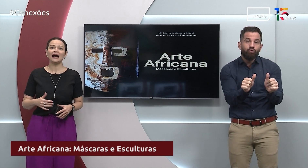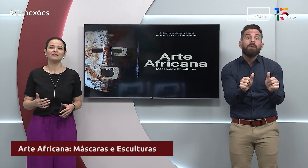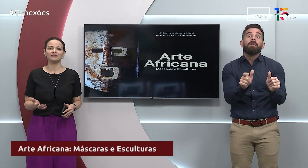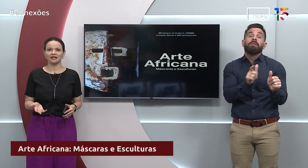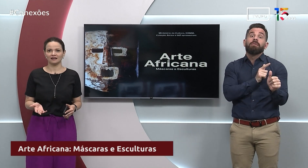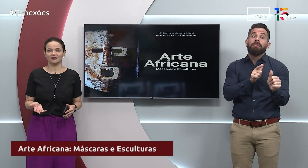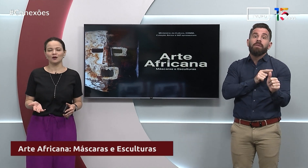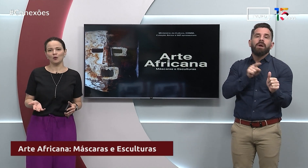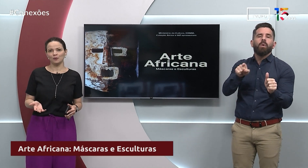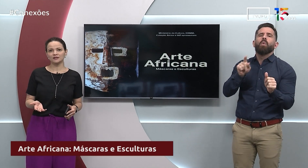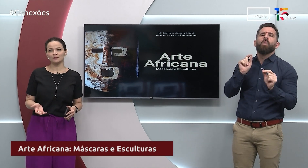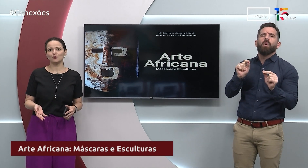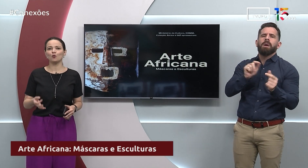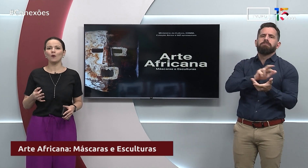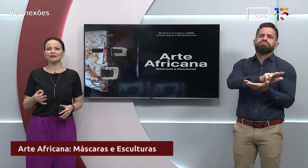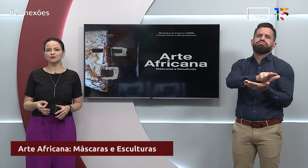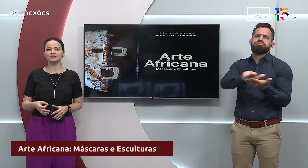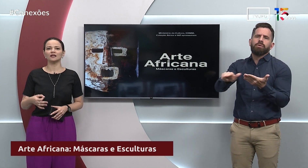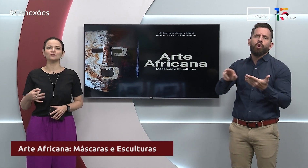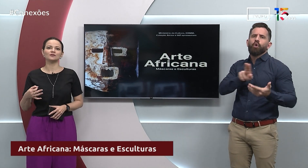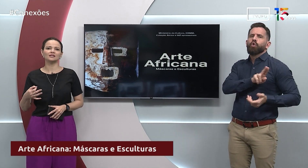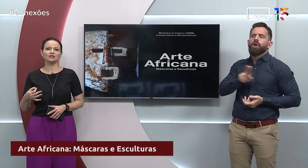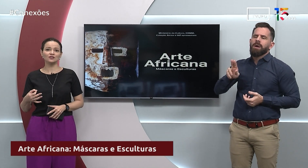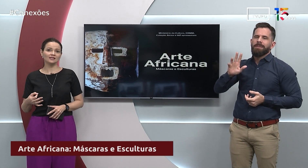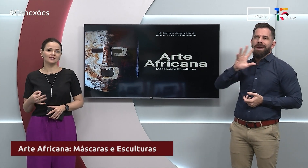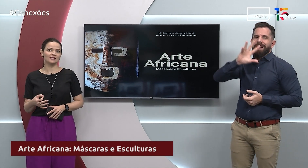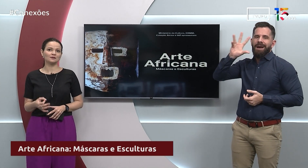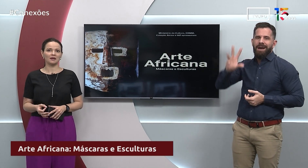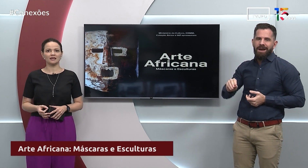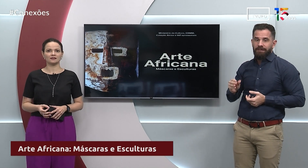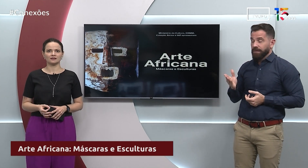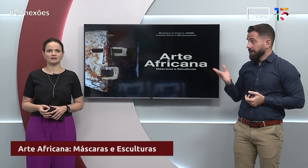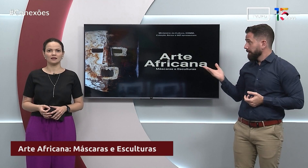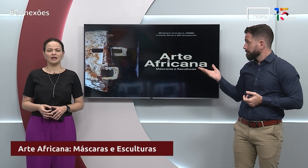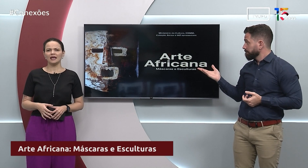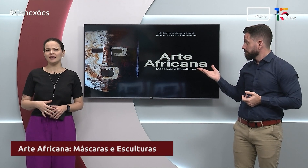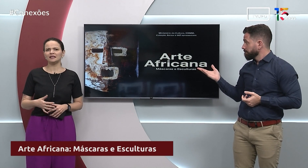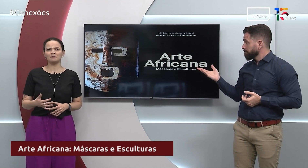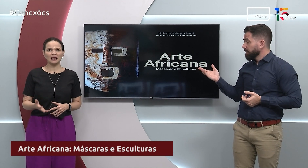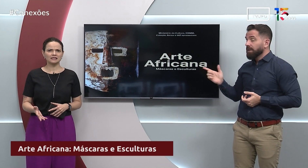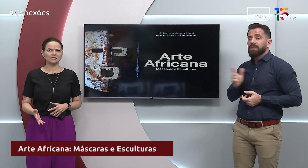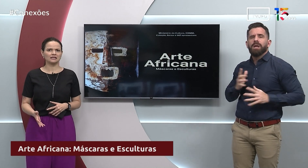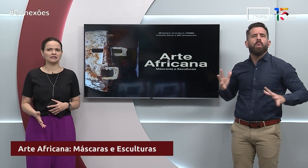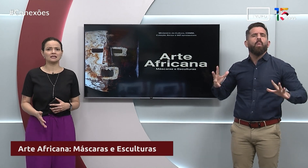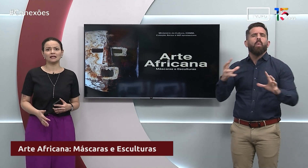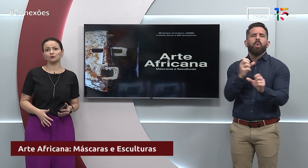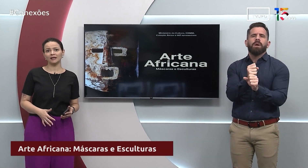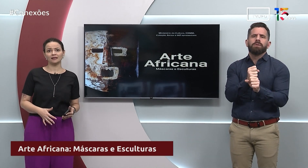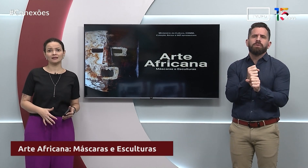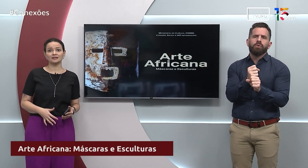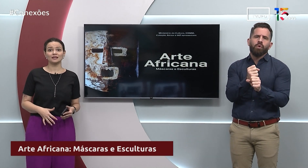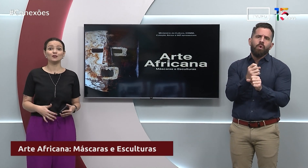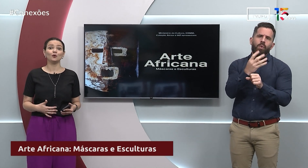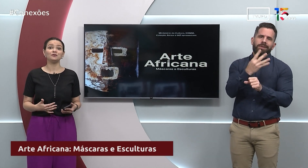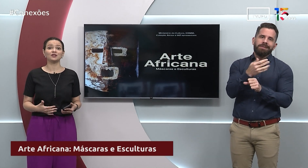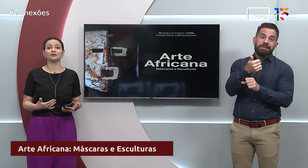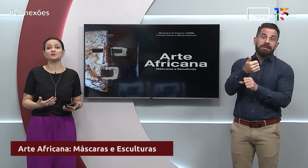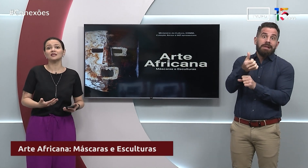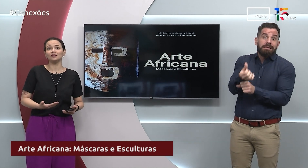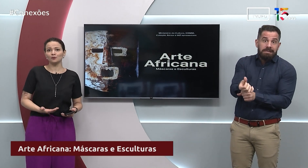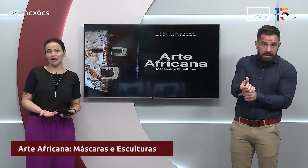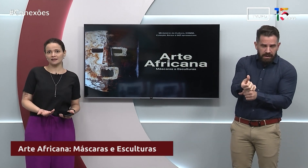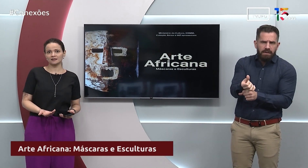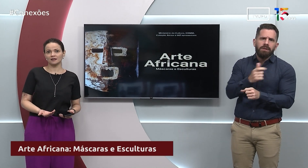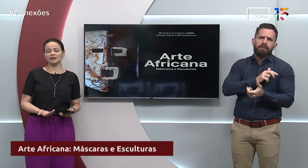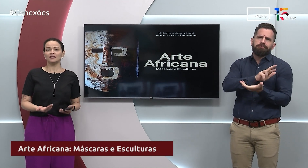chamada de África, composta por 416 peças, entre máscaras, estatuetas e